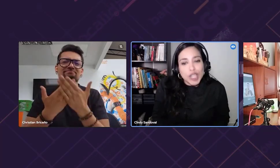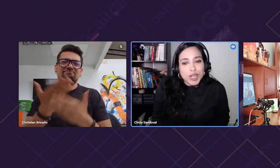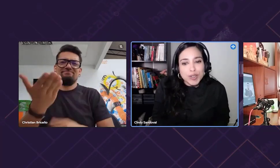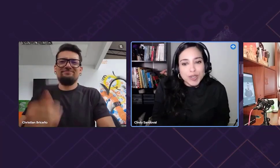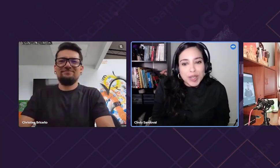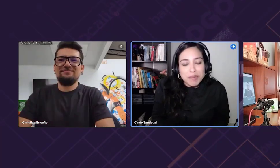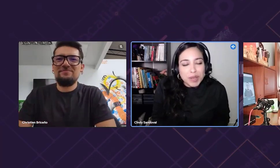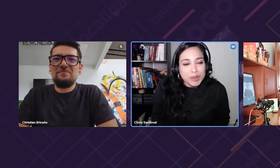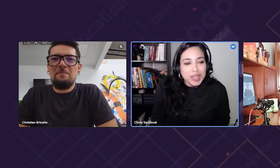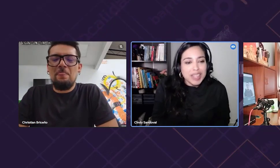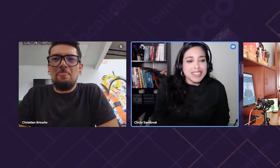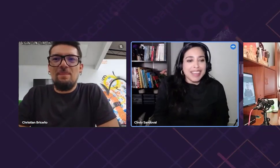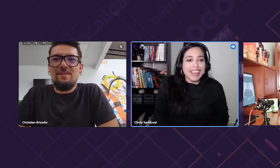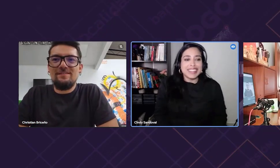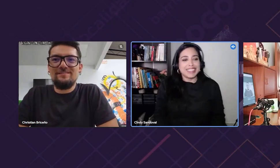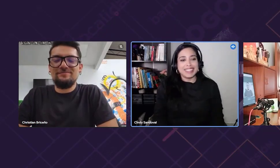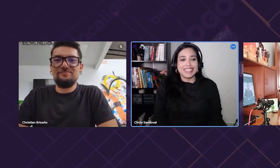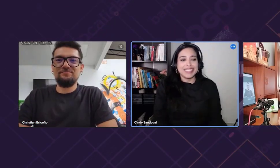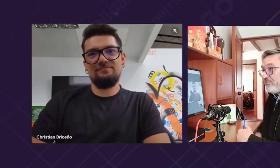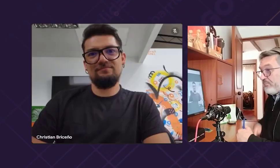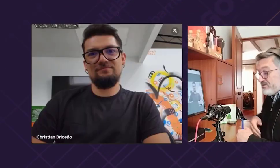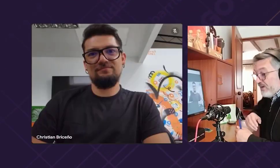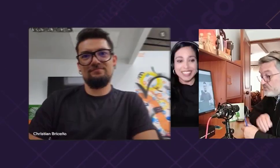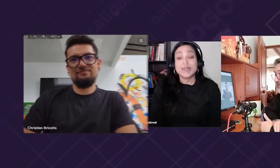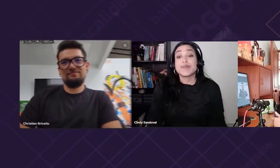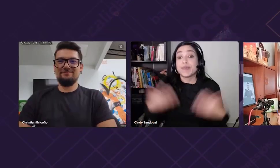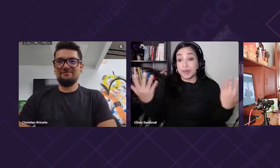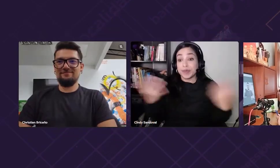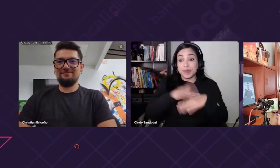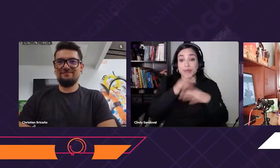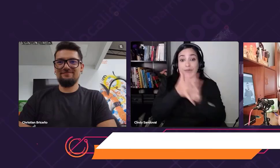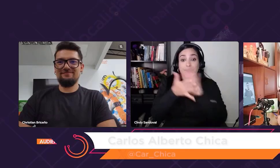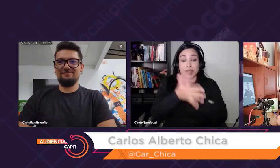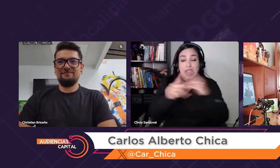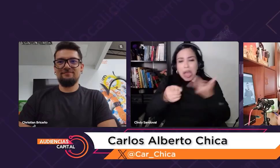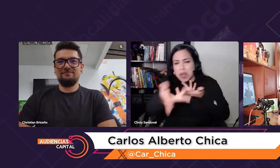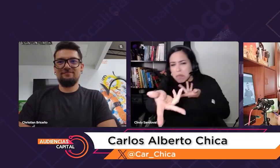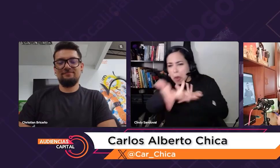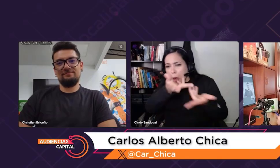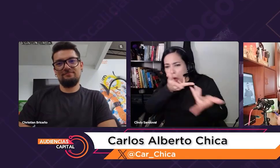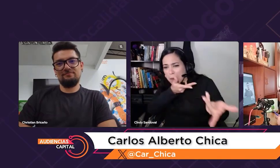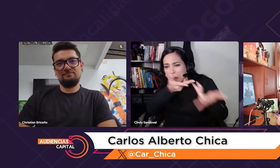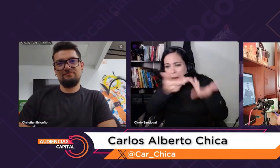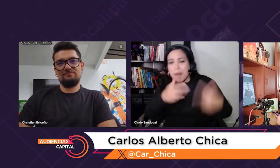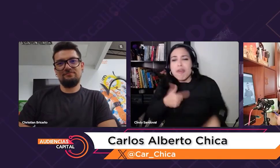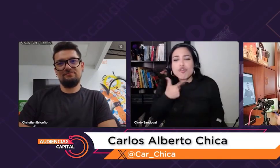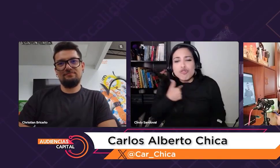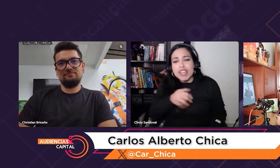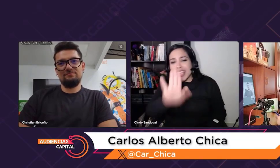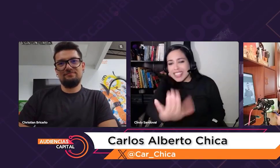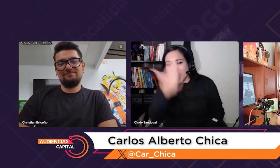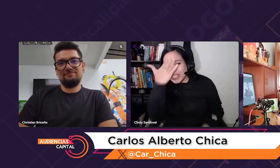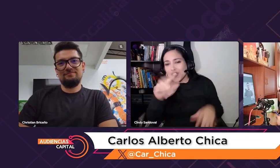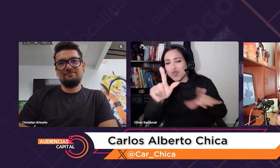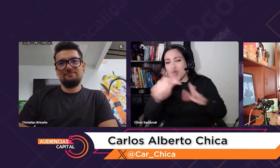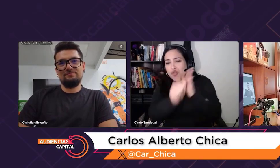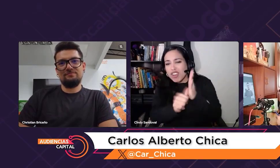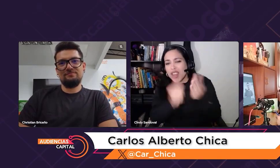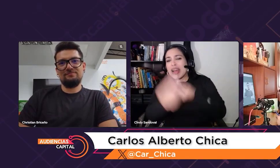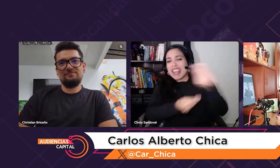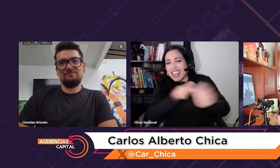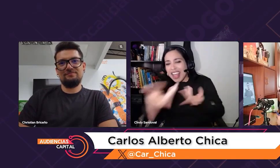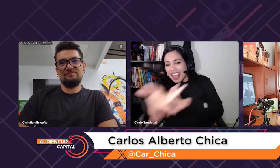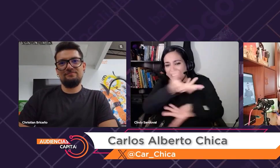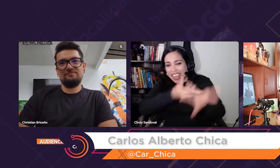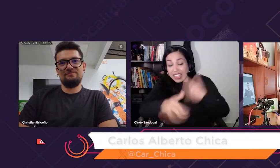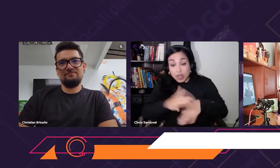de conocerlos también ustedes qué hacen. Pues vamos a tener un intercambio justamente porque una